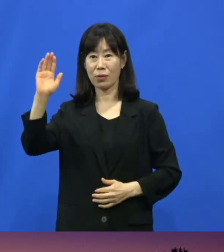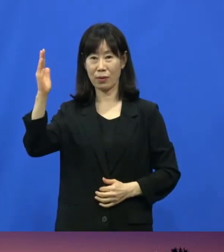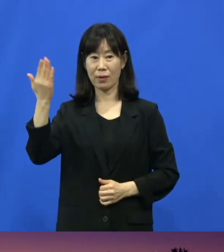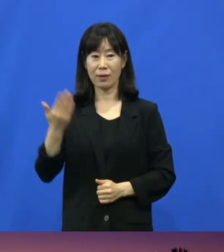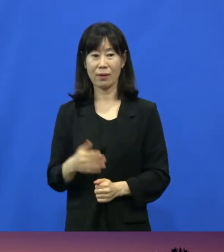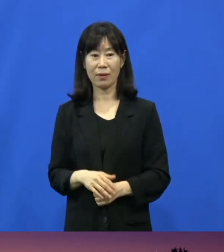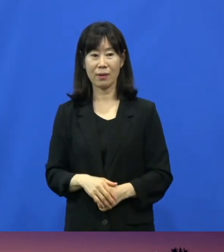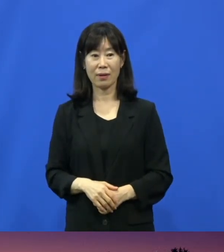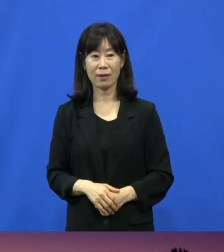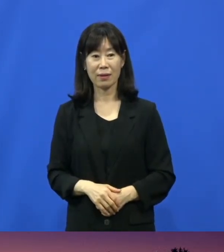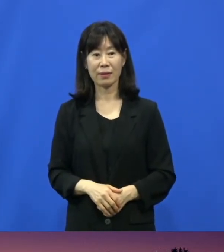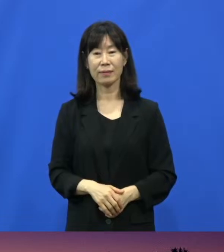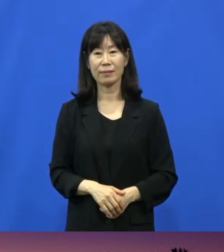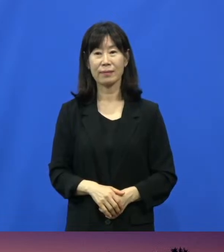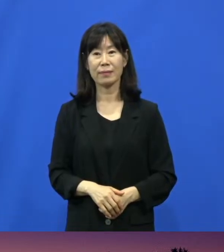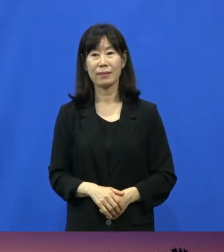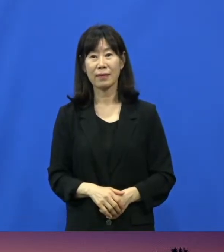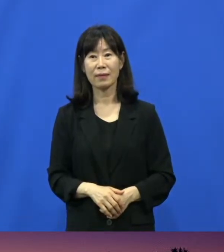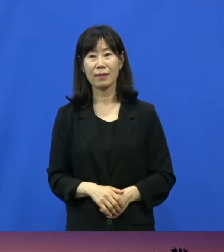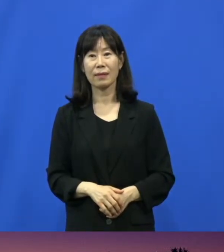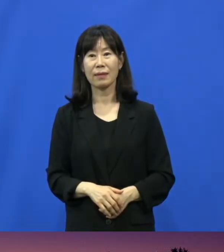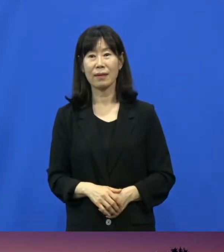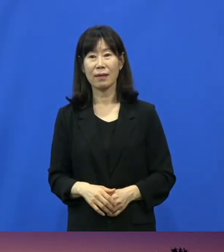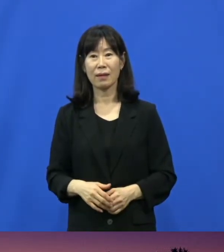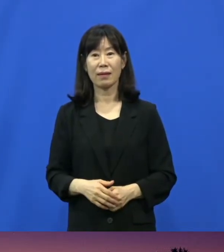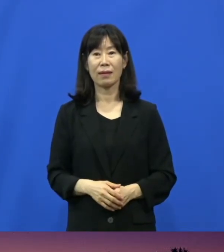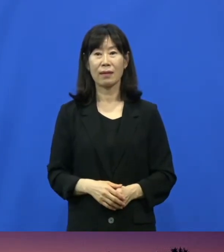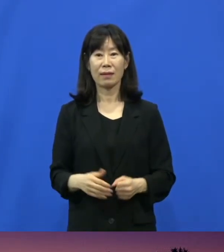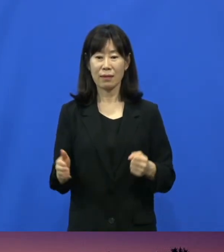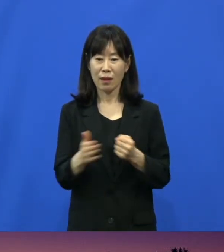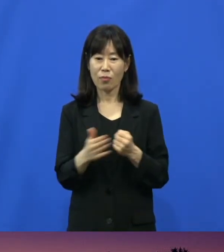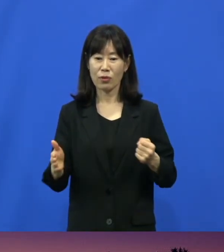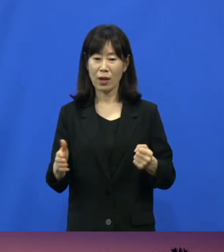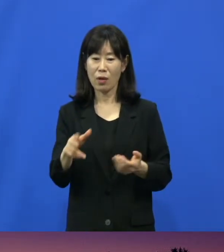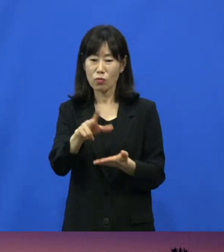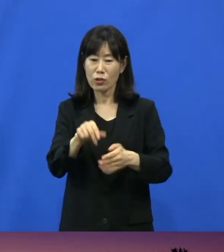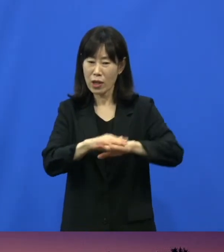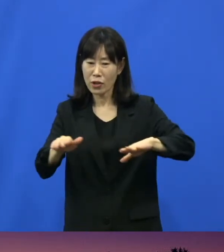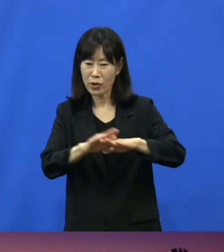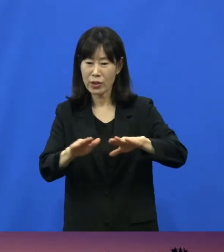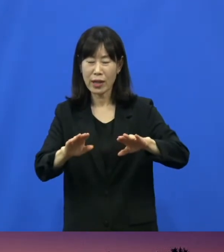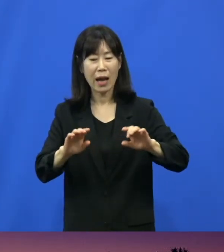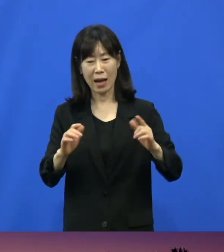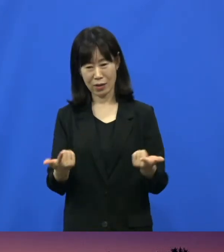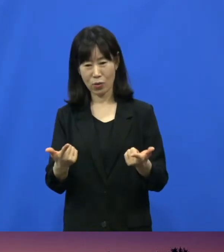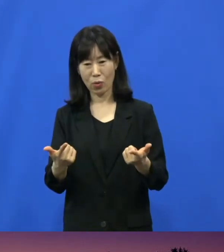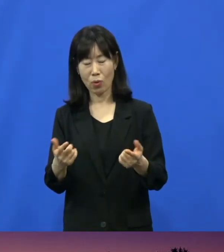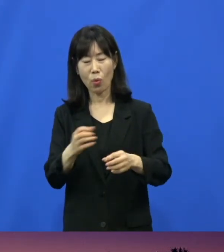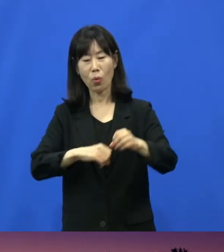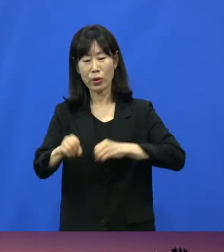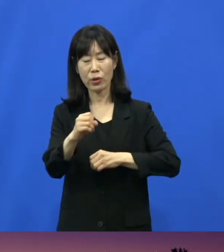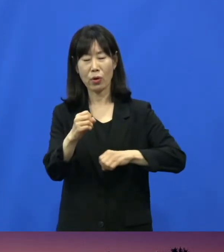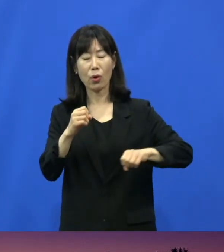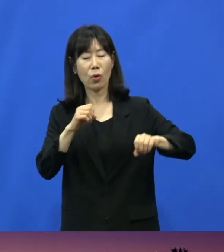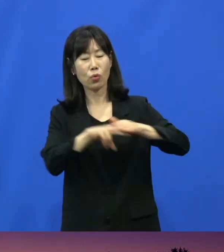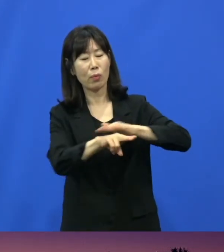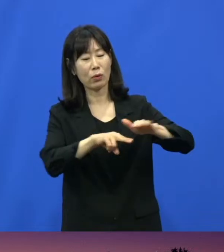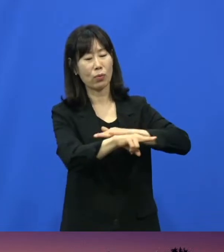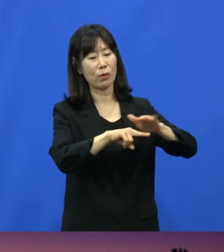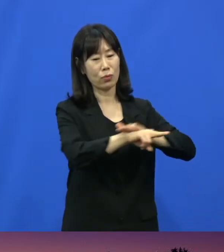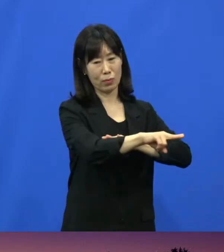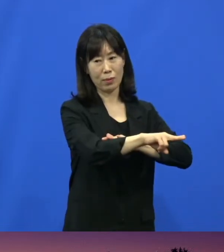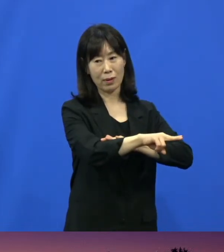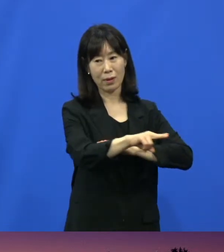사람들이 문제를 푸는 게 아니라 문제로부터 도피하는 것에 익숙해 있어요. 그러다 보니까 그런 것에 손을 대기